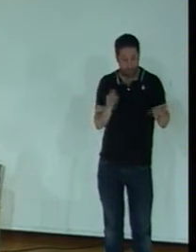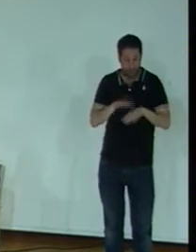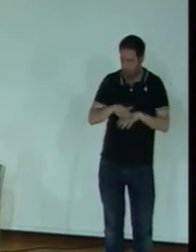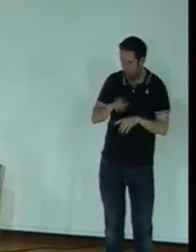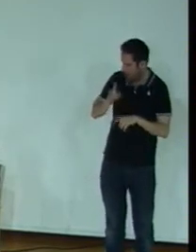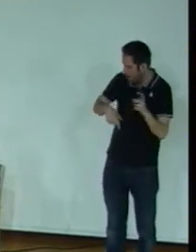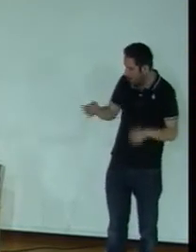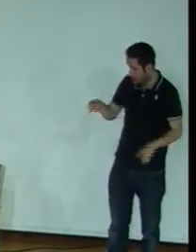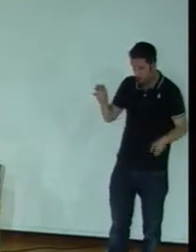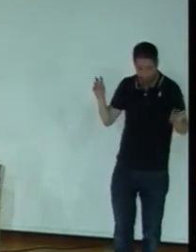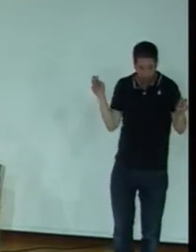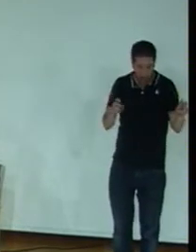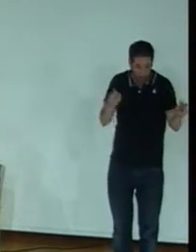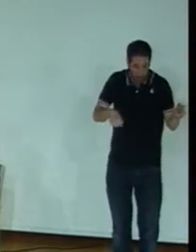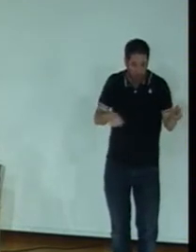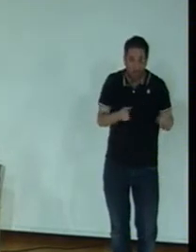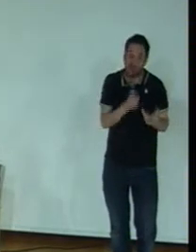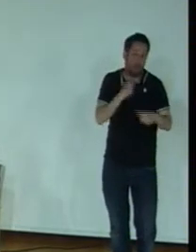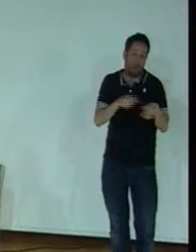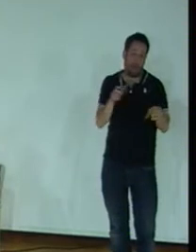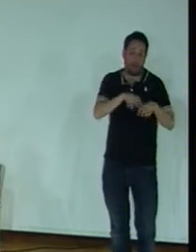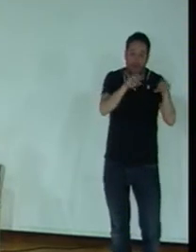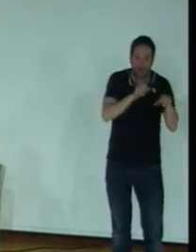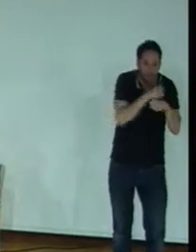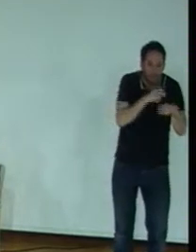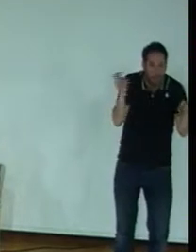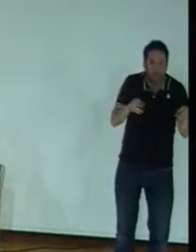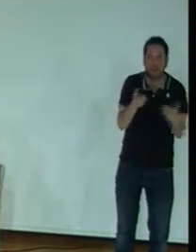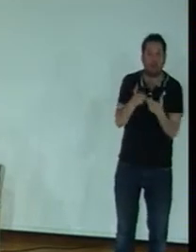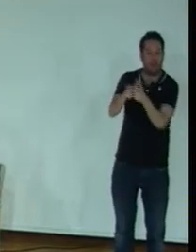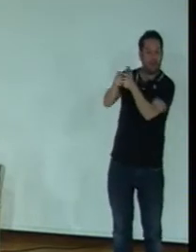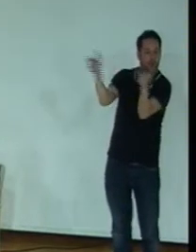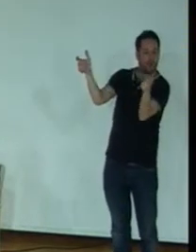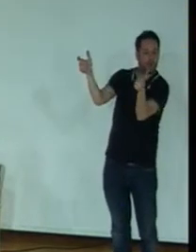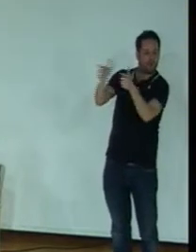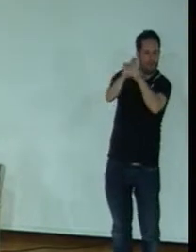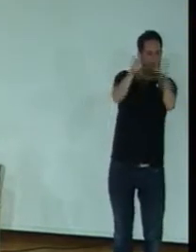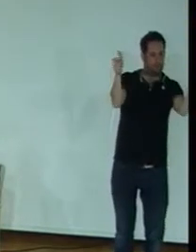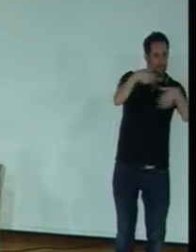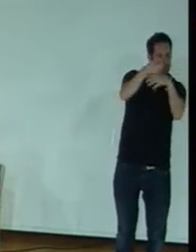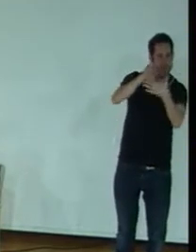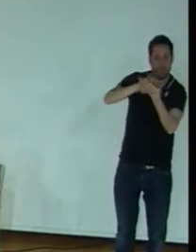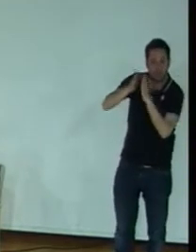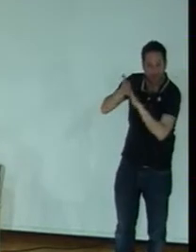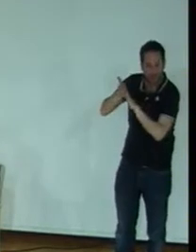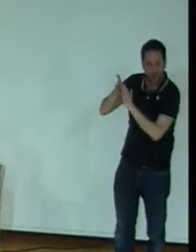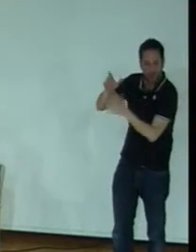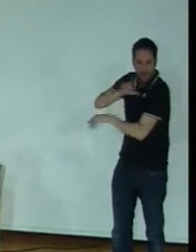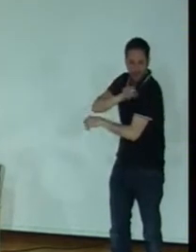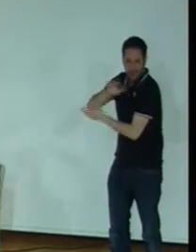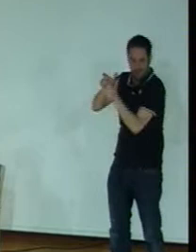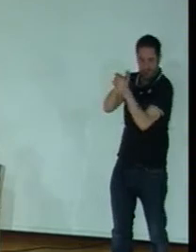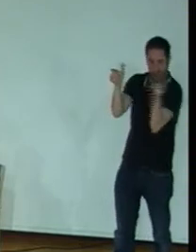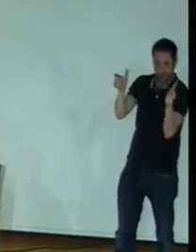y avoir le droit. C'est déjà arrivé plus d'une fois que des grandes entreprises, grâce à des complicités au sein de la police, aient eu accès